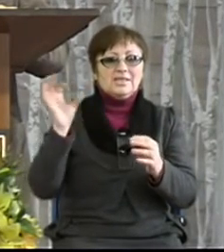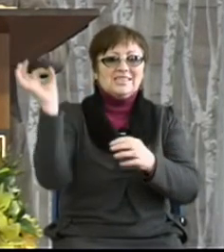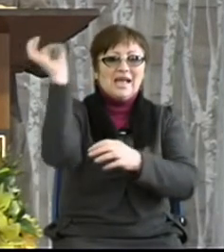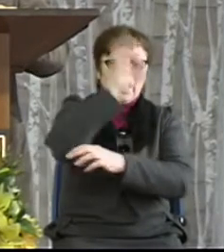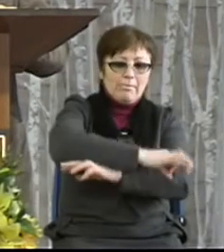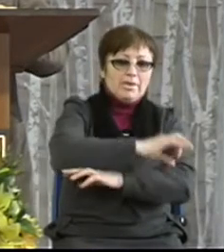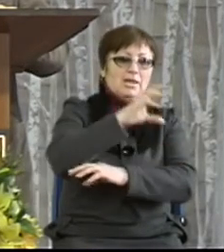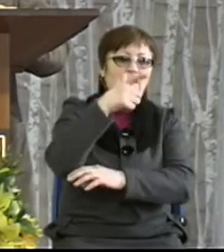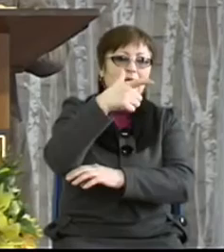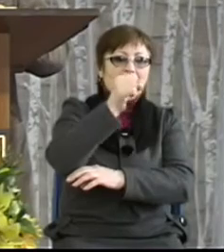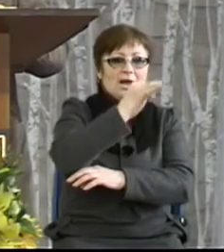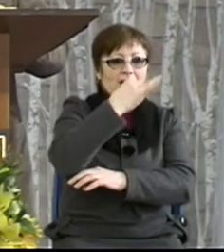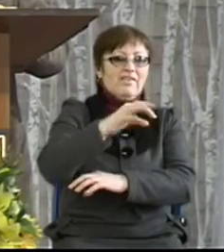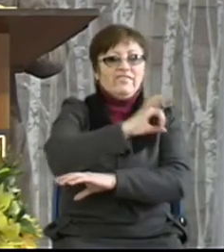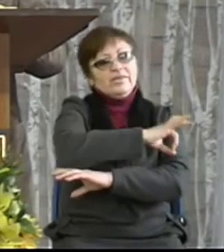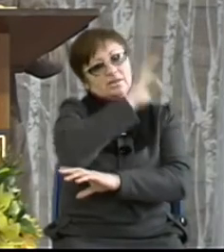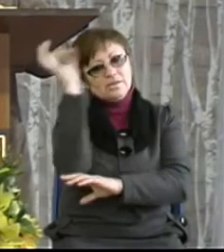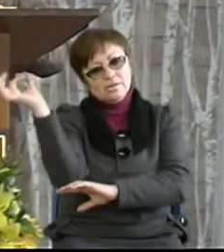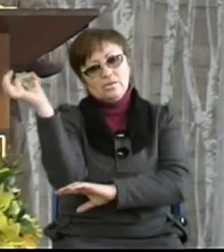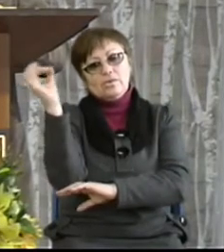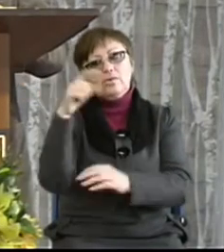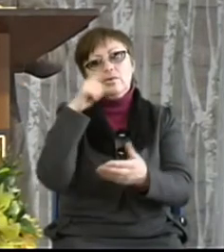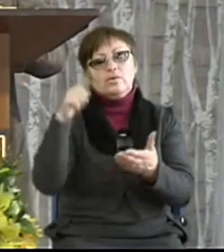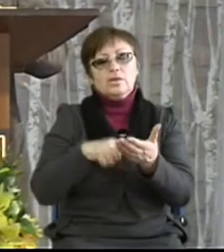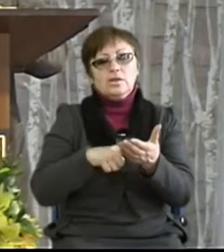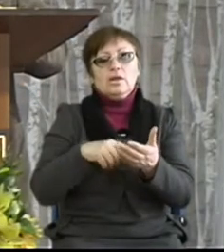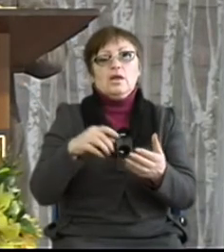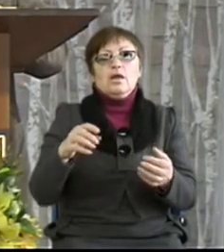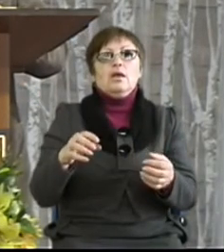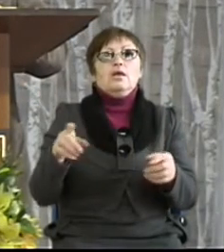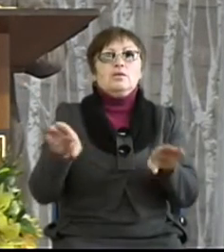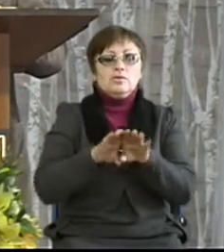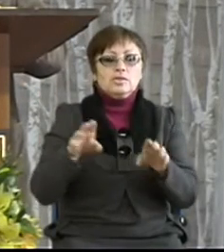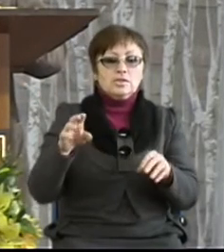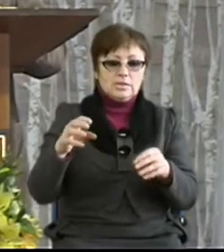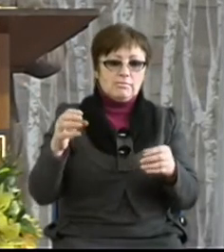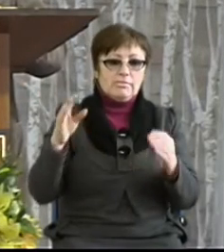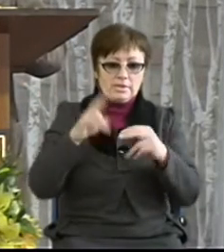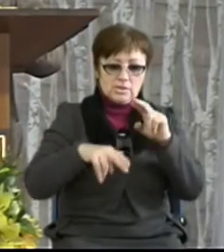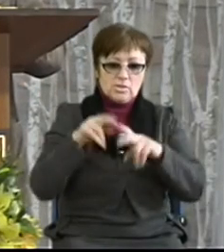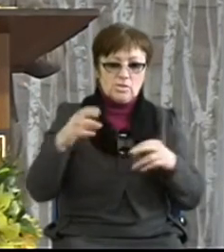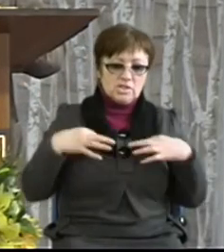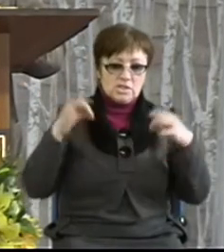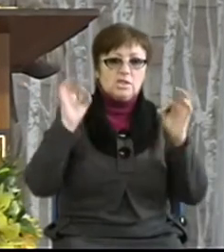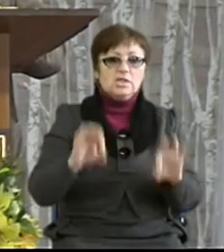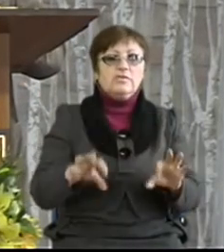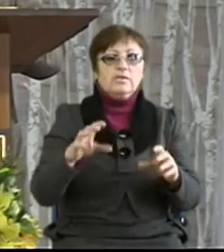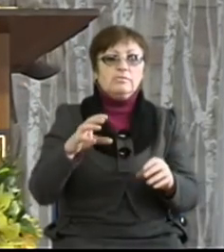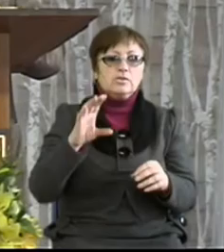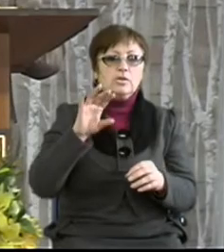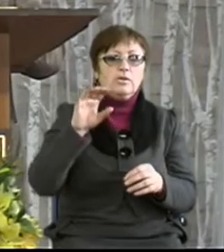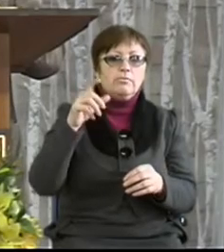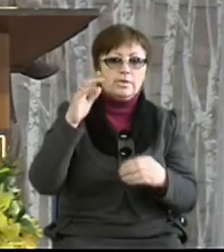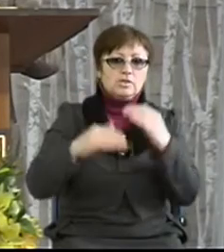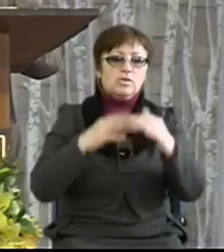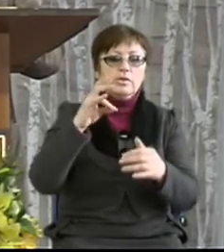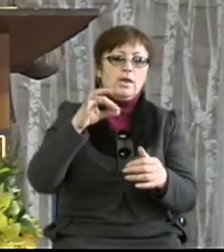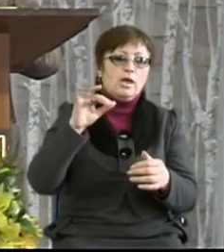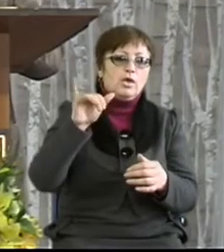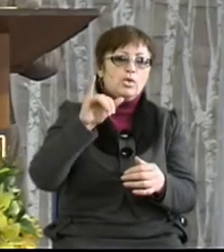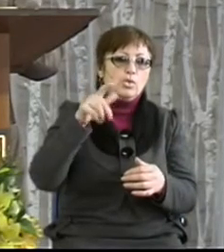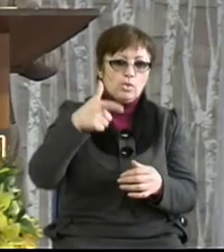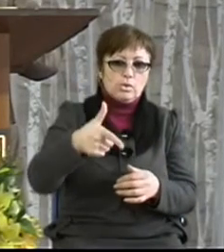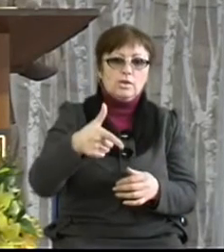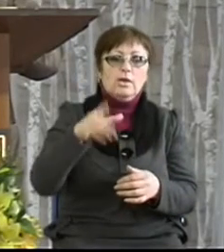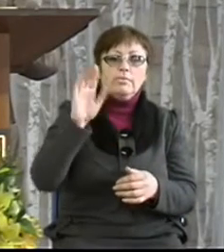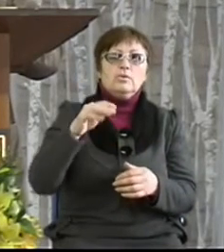там жертвенник Господу и призвал имя Господа. И поднялся Авраам и продолжал идти к югу. И был голод в той земле, и сошел Авраам в